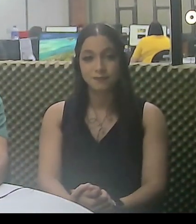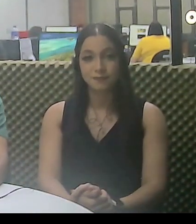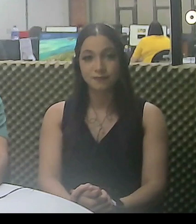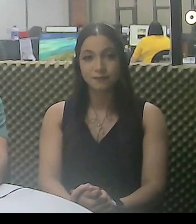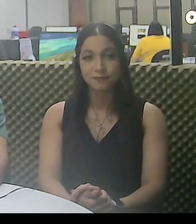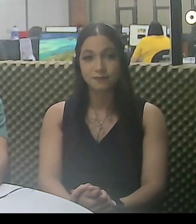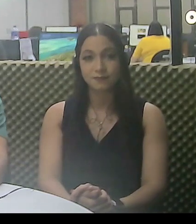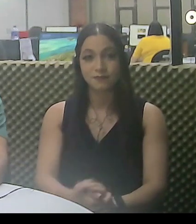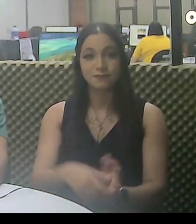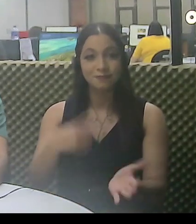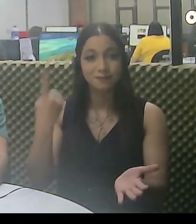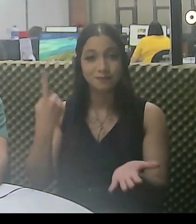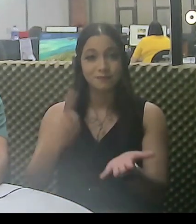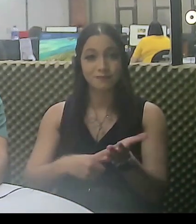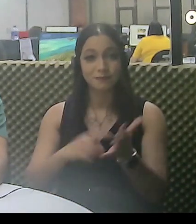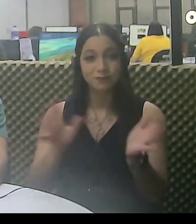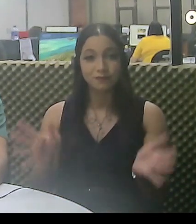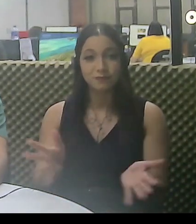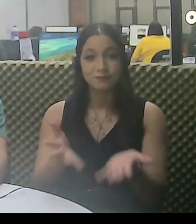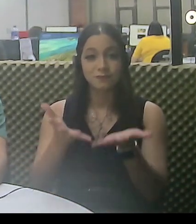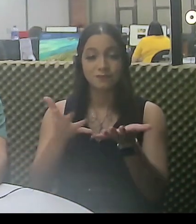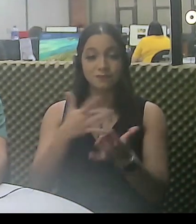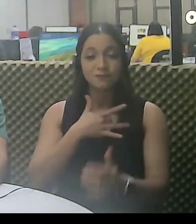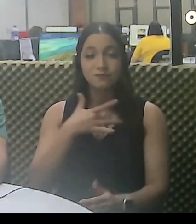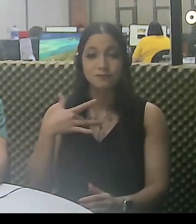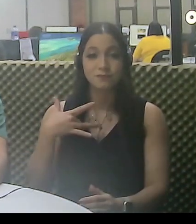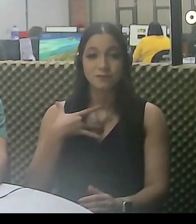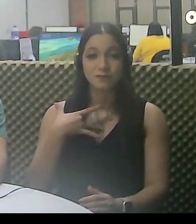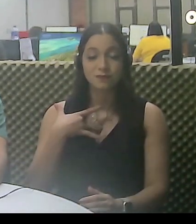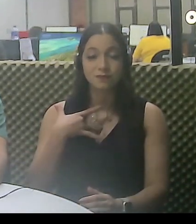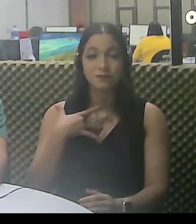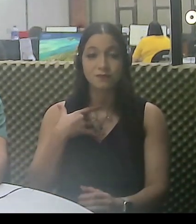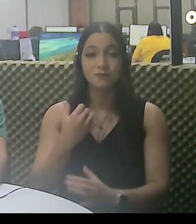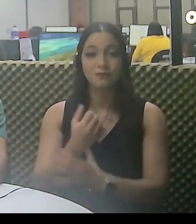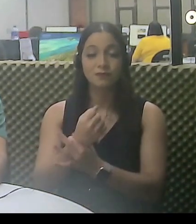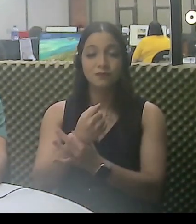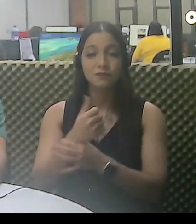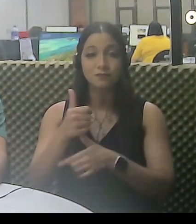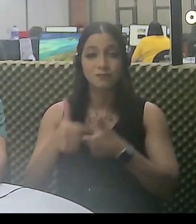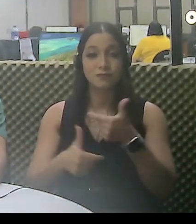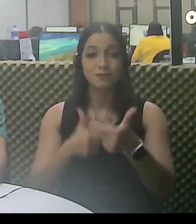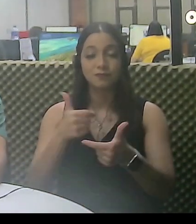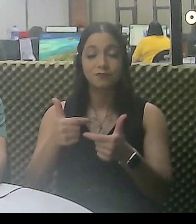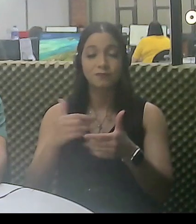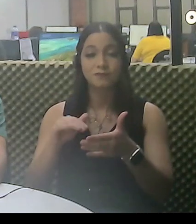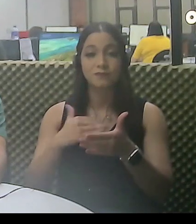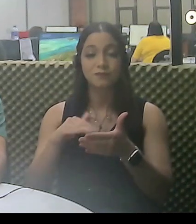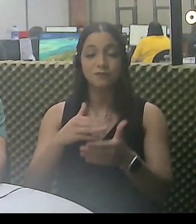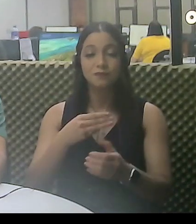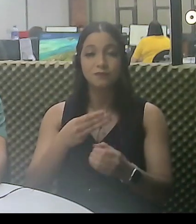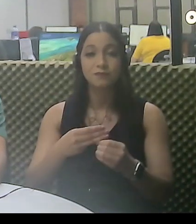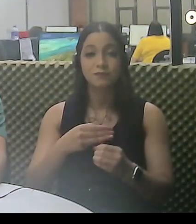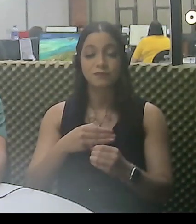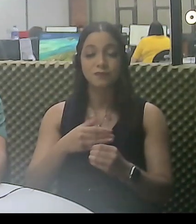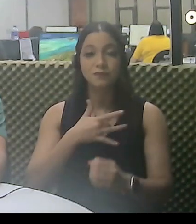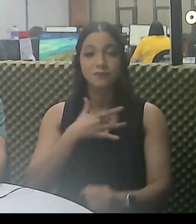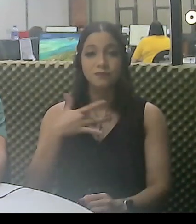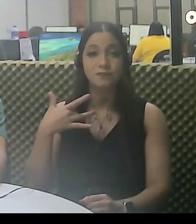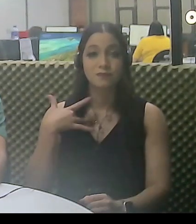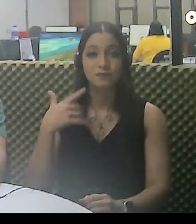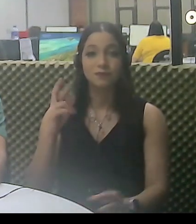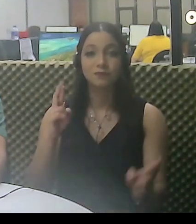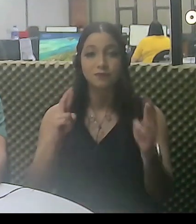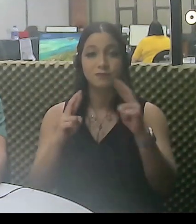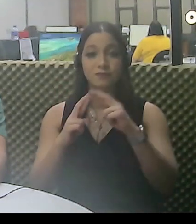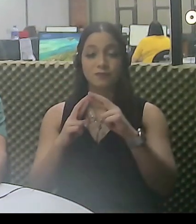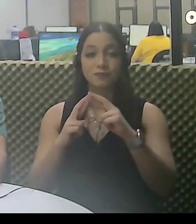com compromisso de promover o bem-estar e a segurança dos trabalhadores a Secretaria Municipal de Saúde por meio do centro de referência em